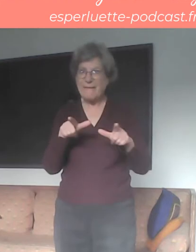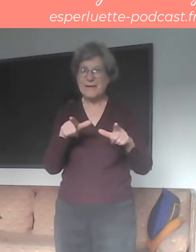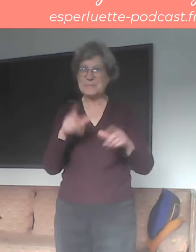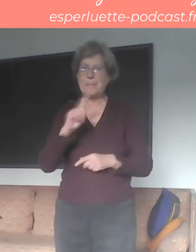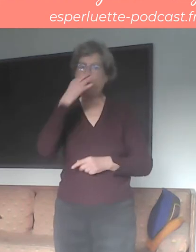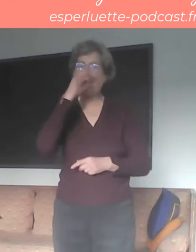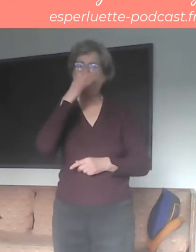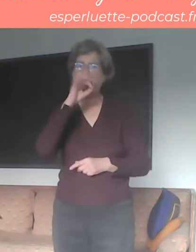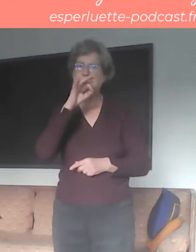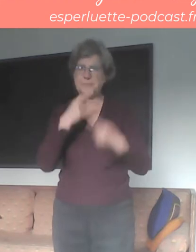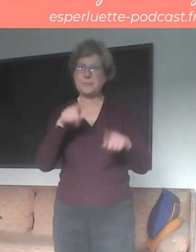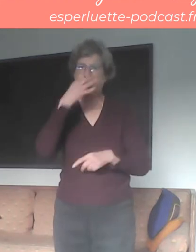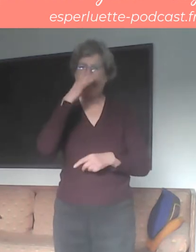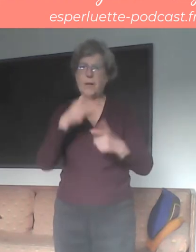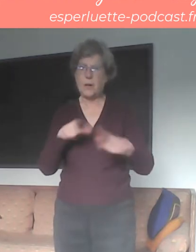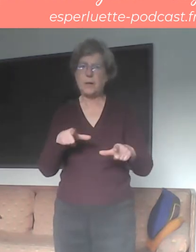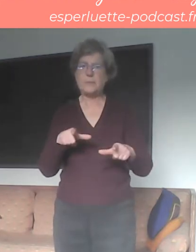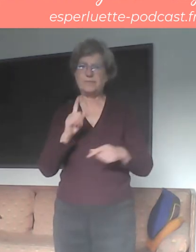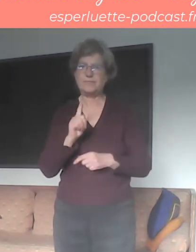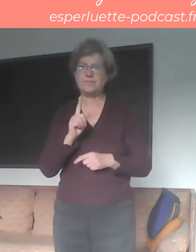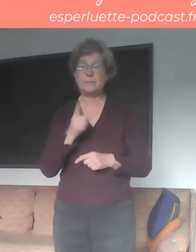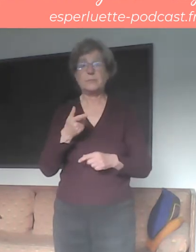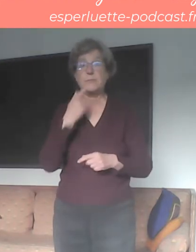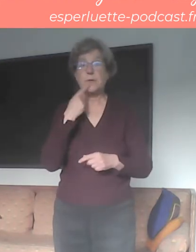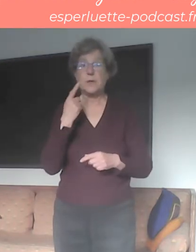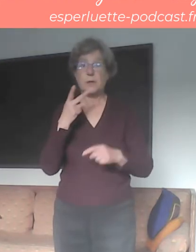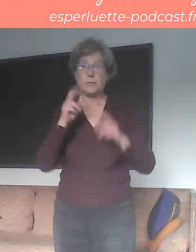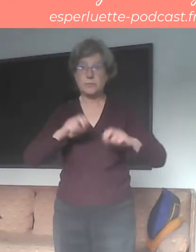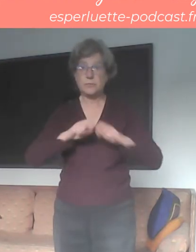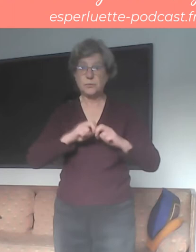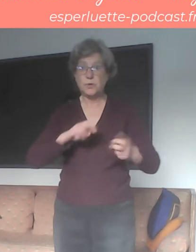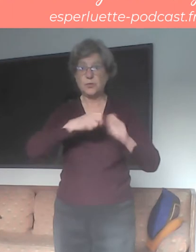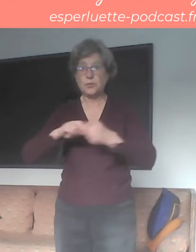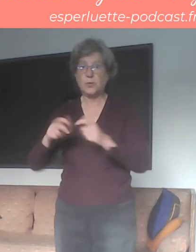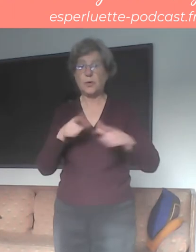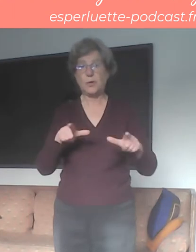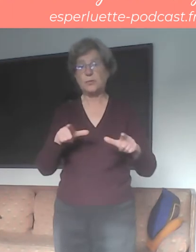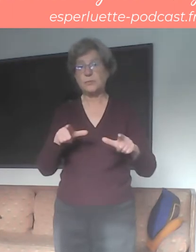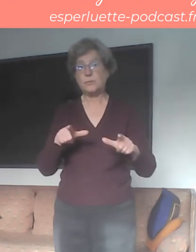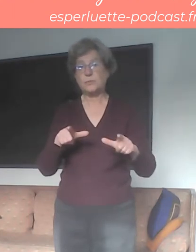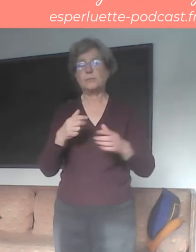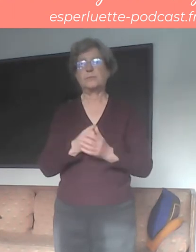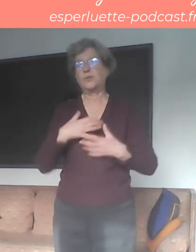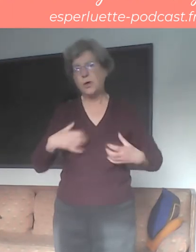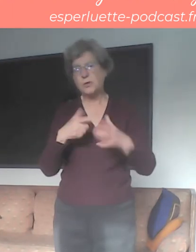langue vocale. C'est vrai. C'est vrai que la plupart des recherches linguistiques sont sur les langues vocales.